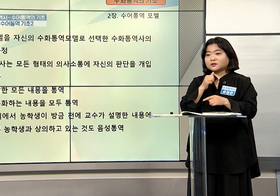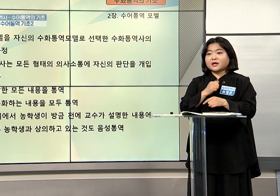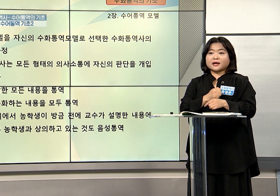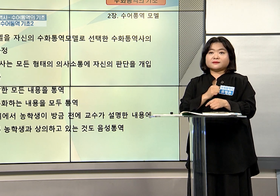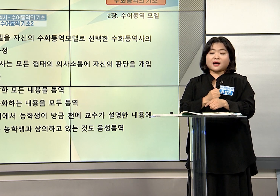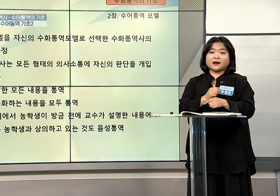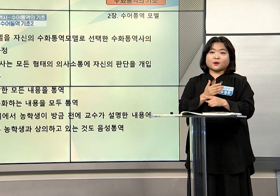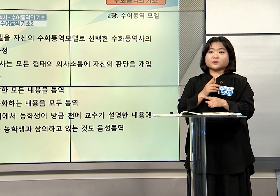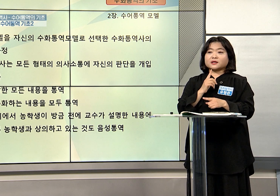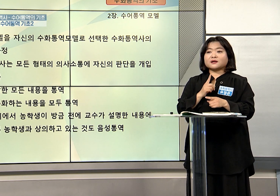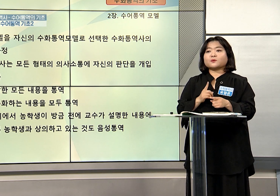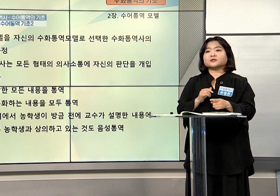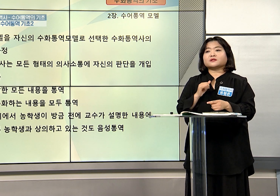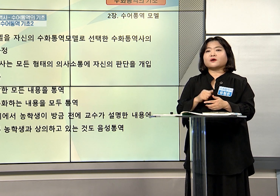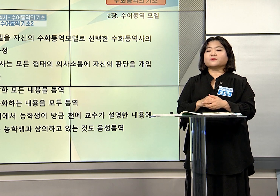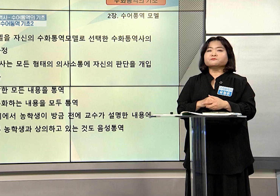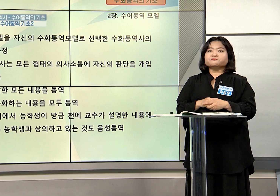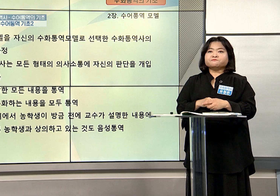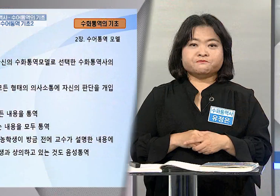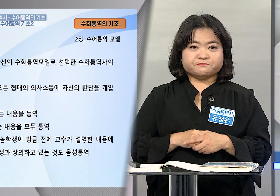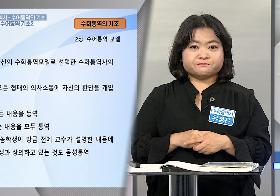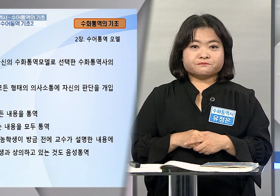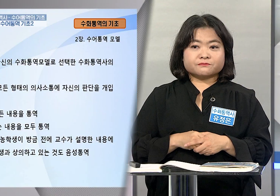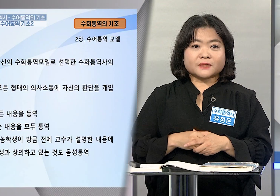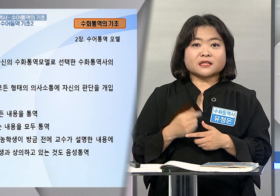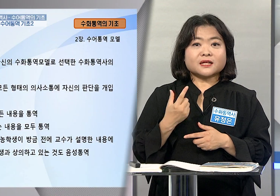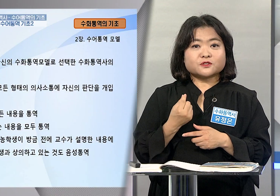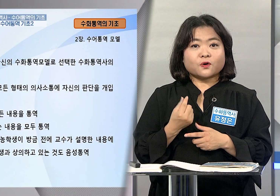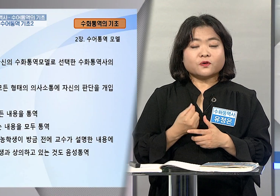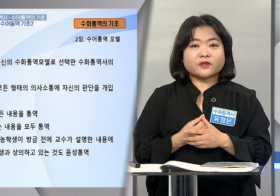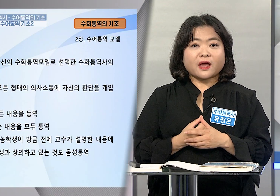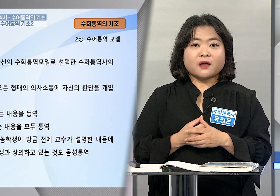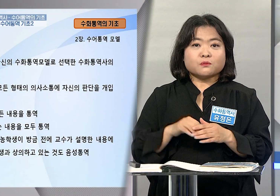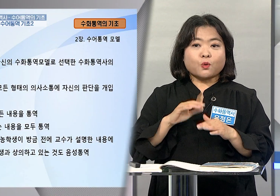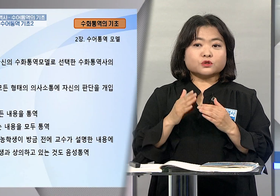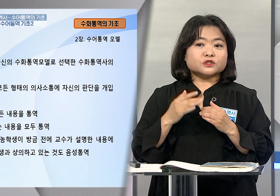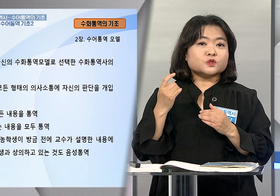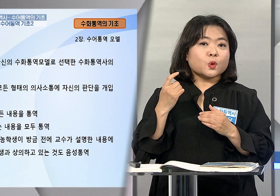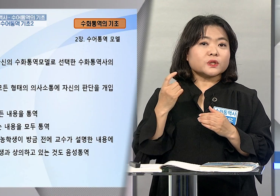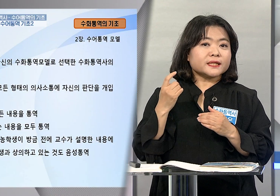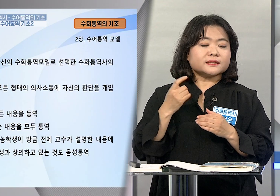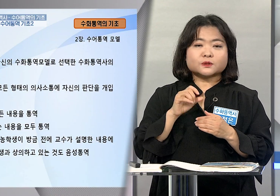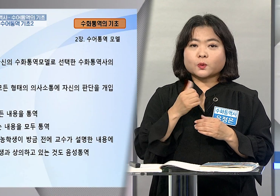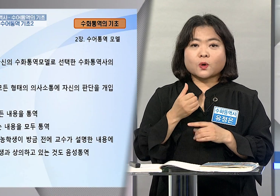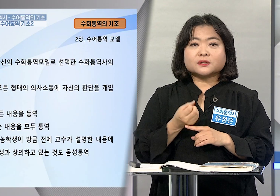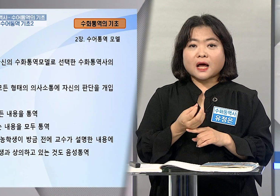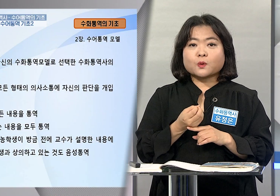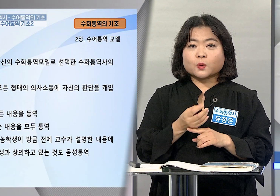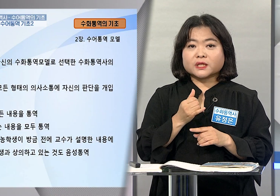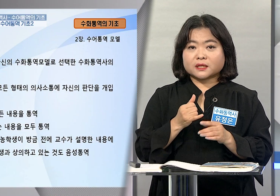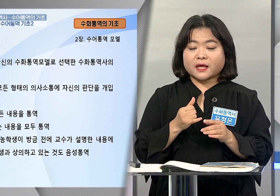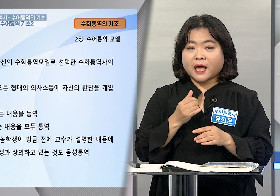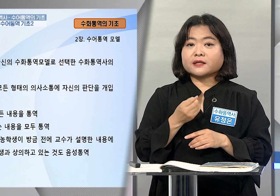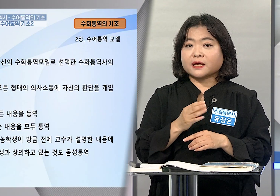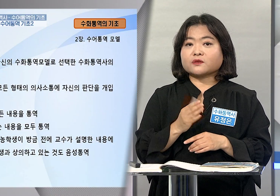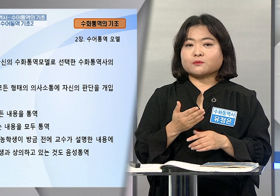해야 한다라고 얘기를 하고 있는데요. 당연하죠. 네, 모든 소리를 통역을 하고 해야 되기